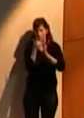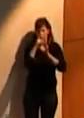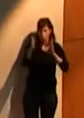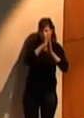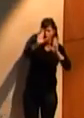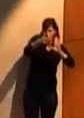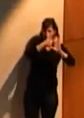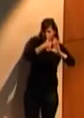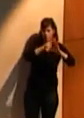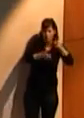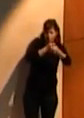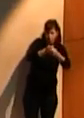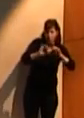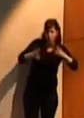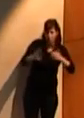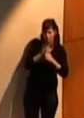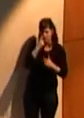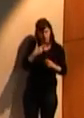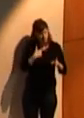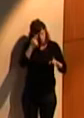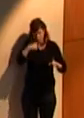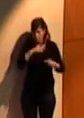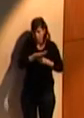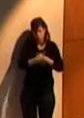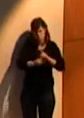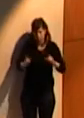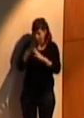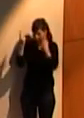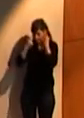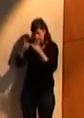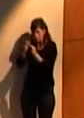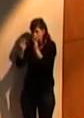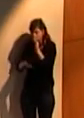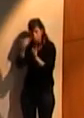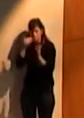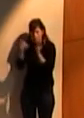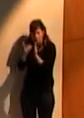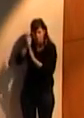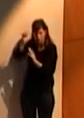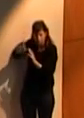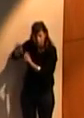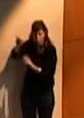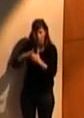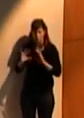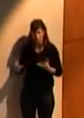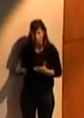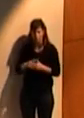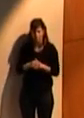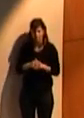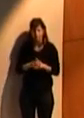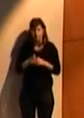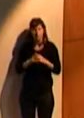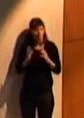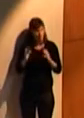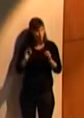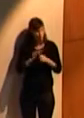de proposer des solutions plus ambitieuses, plus globales, on va dire, et puis plus cohérentes. Et donc, Océane et